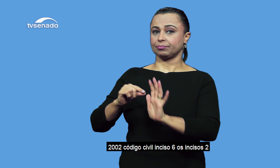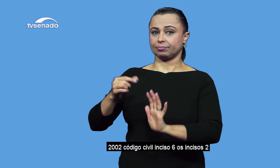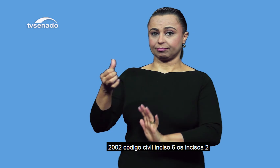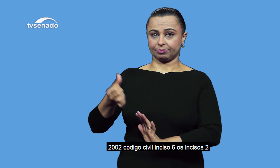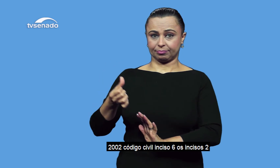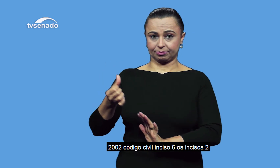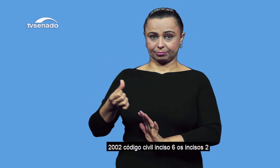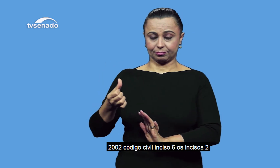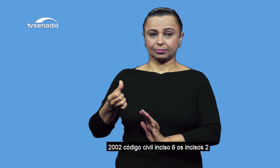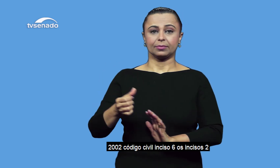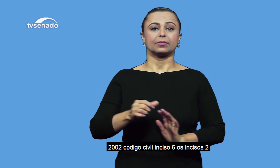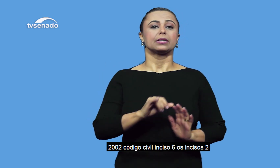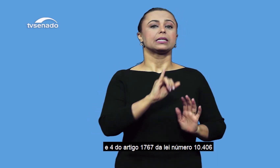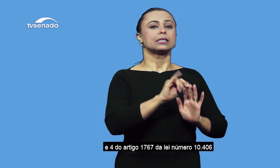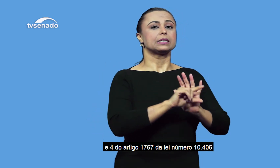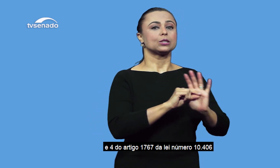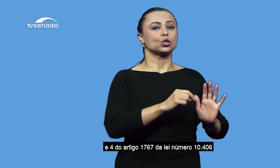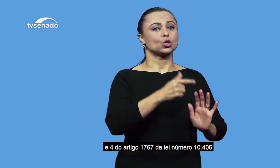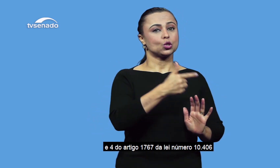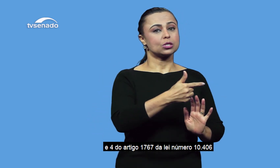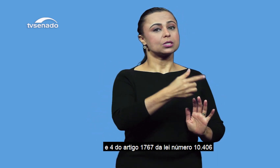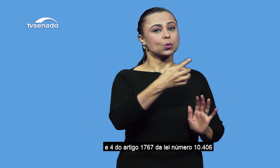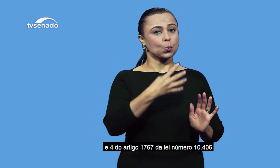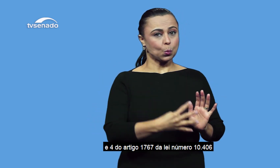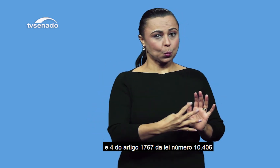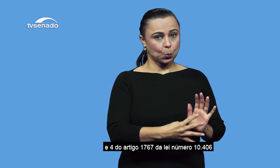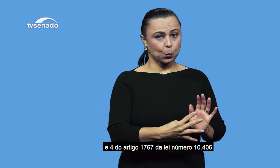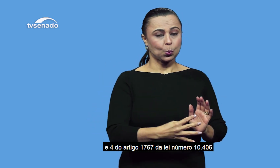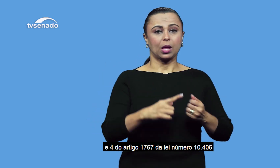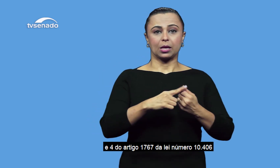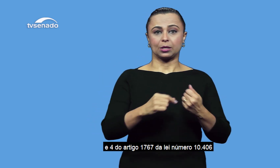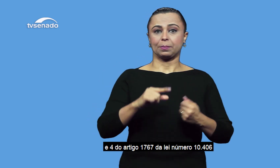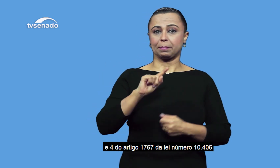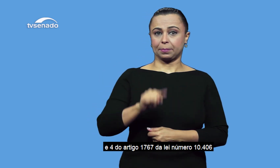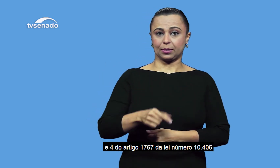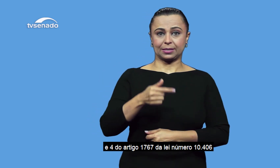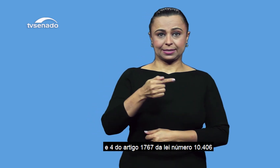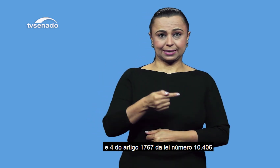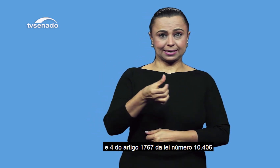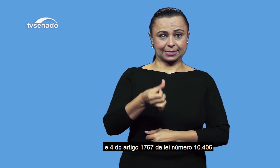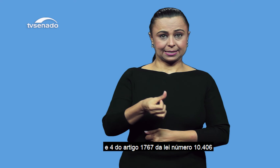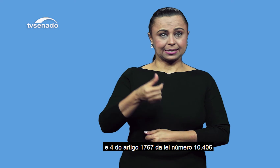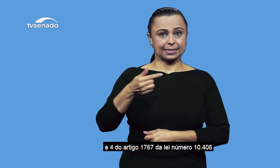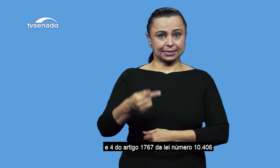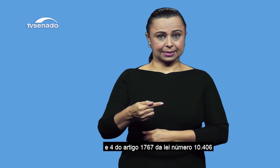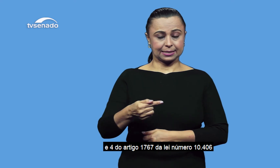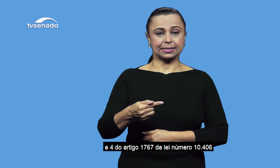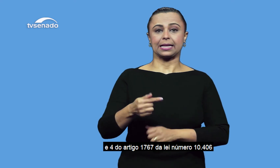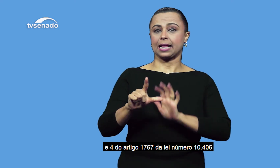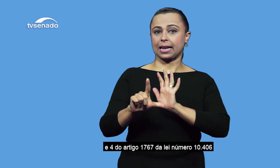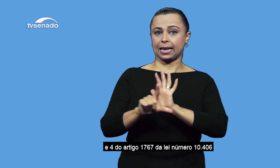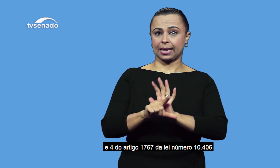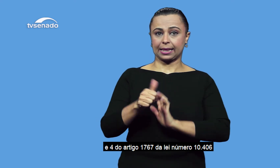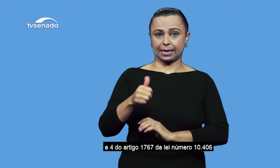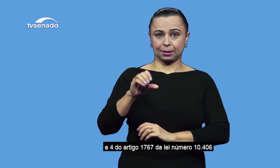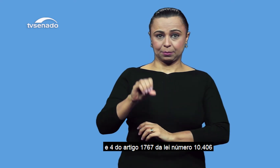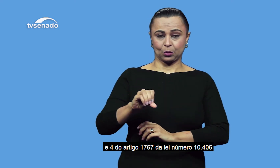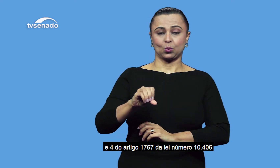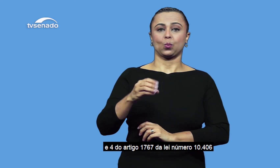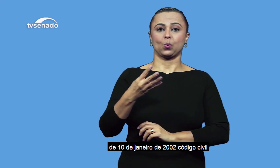os incisos 2 e 4 do artigo 1767 da lei número